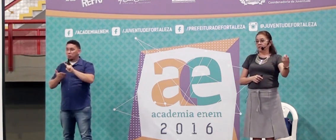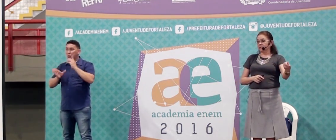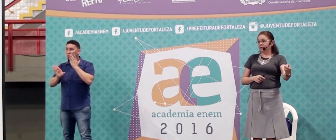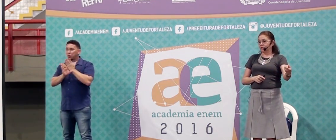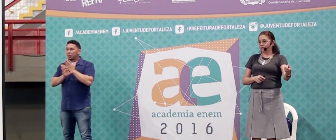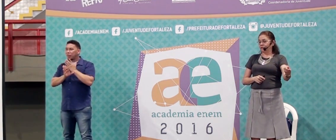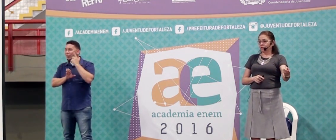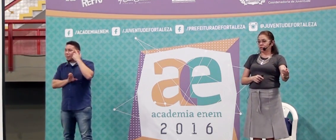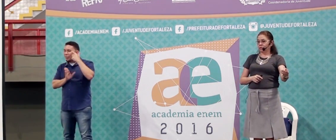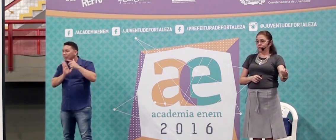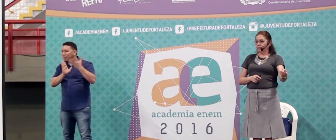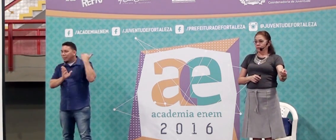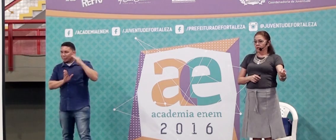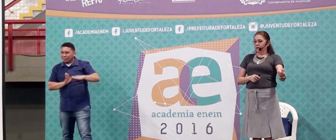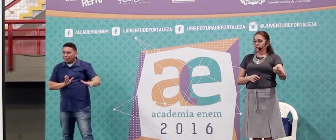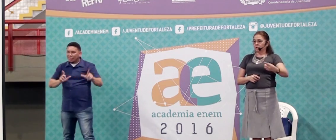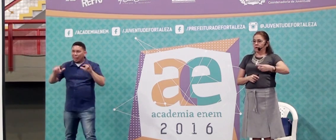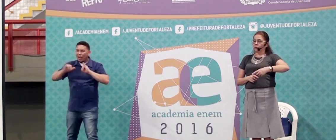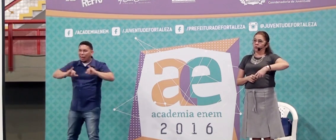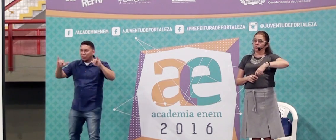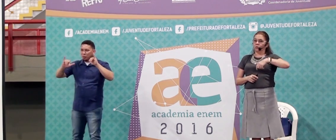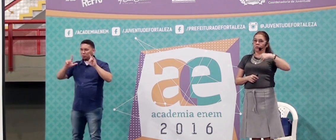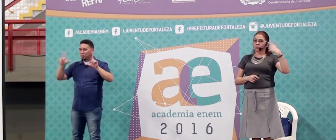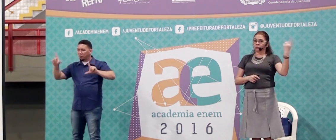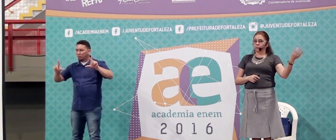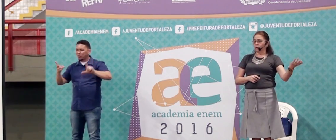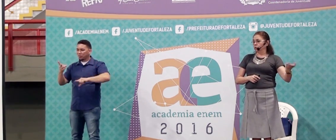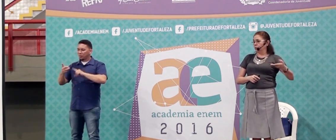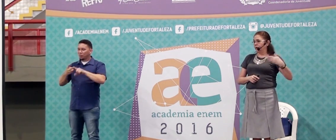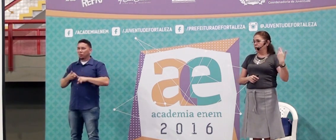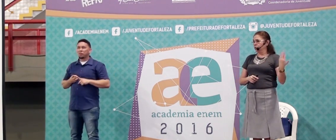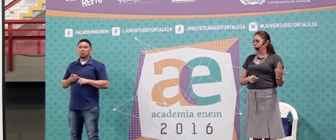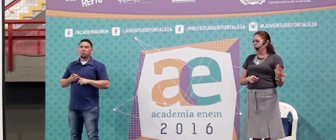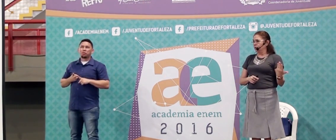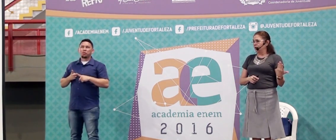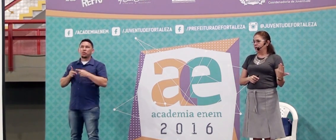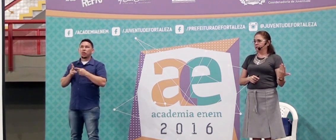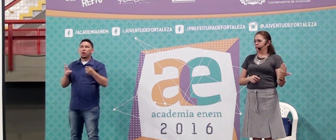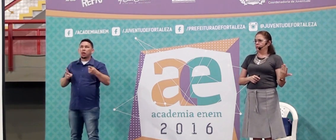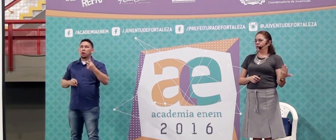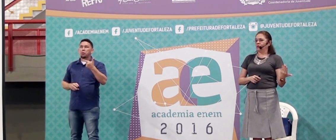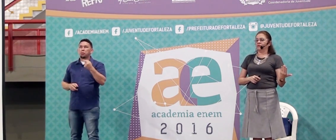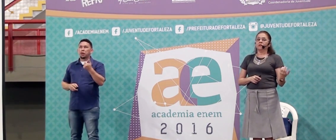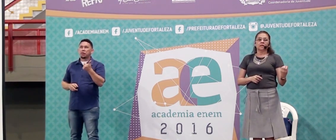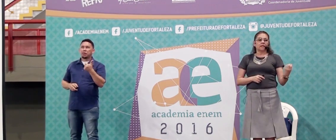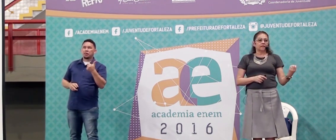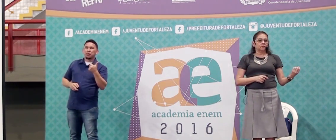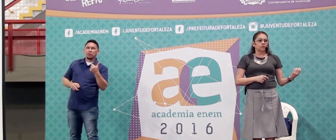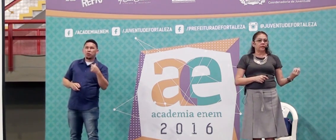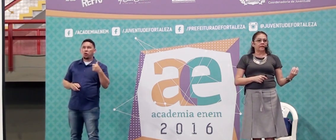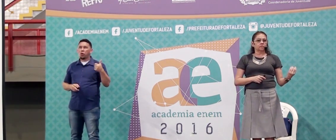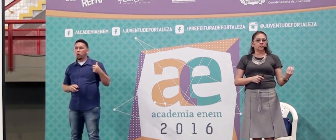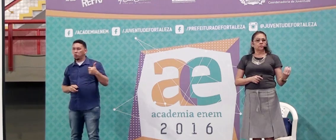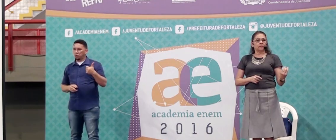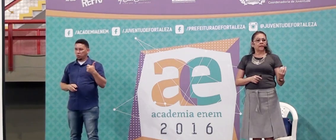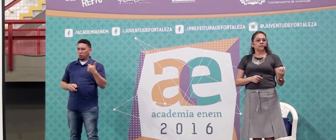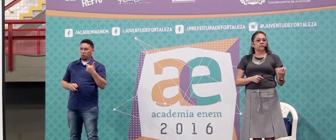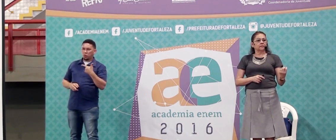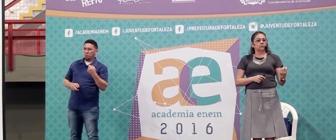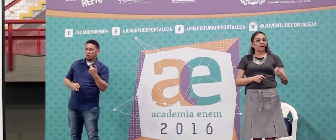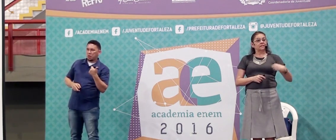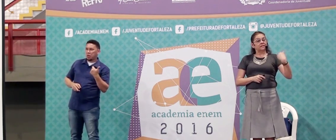colocou publicidade infantil, ele já colocou outro período, 2010, 2009, que era sobre a